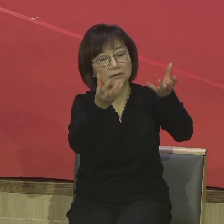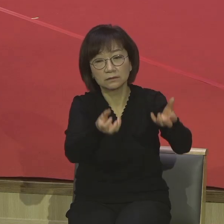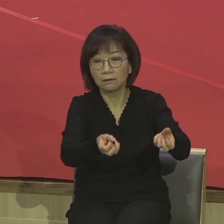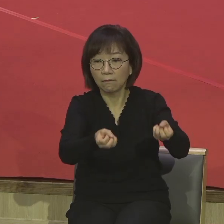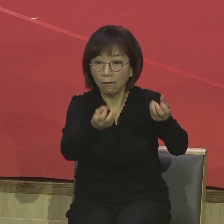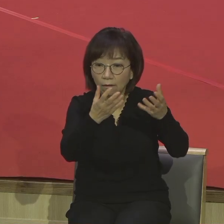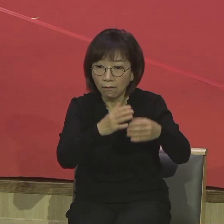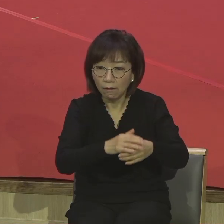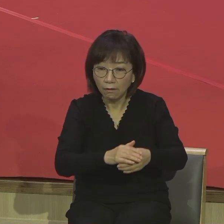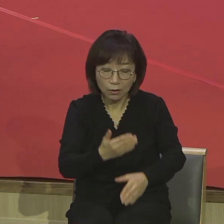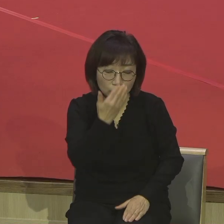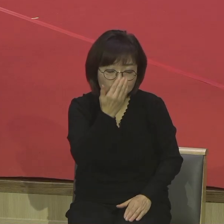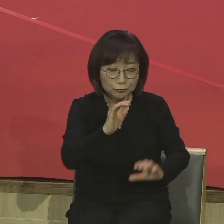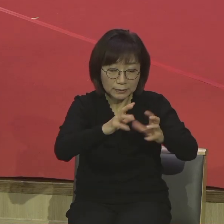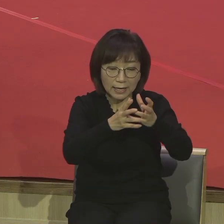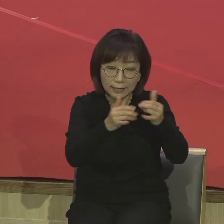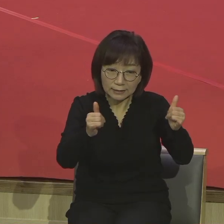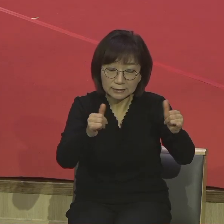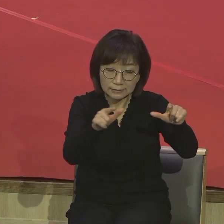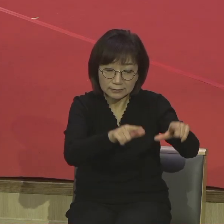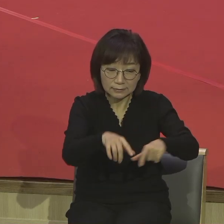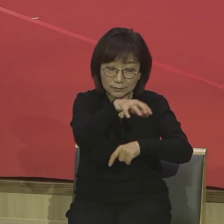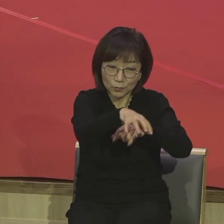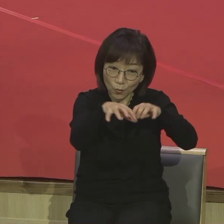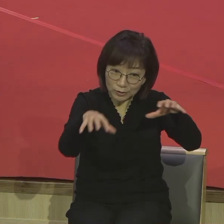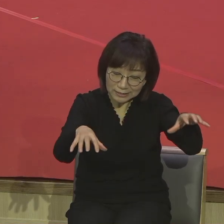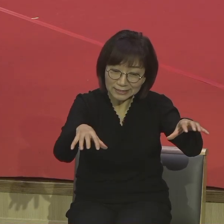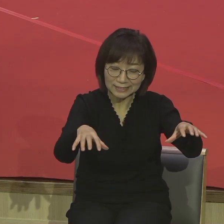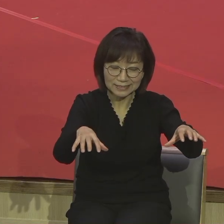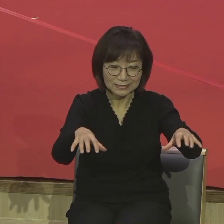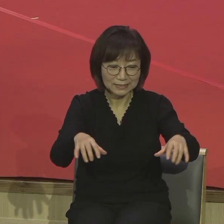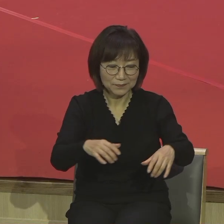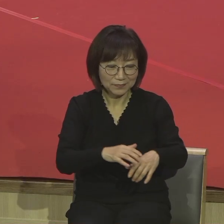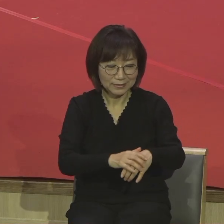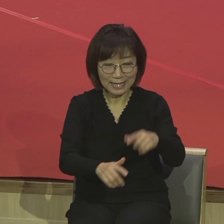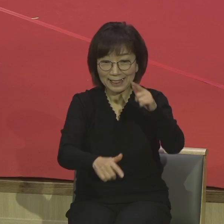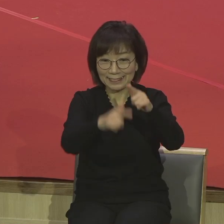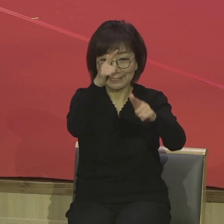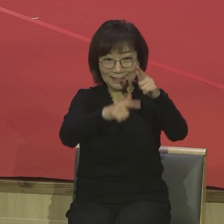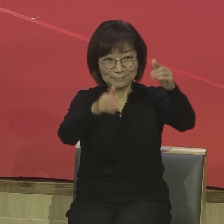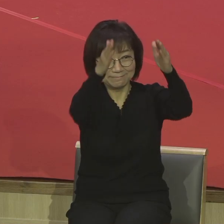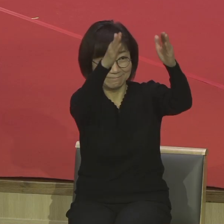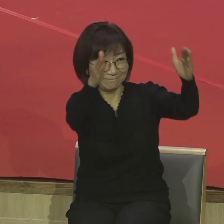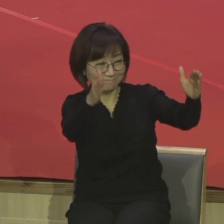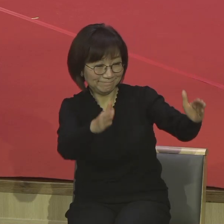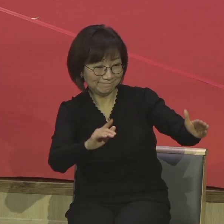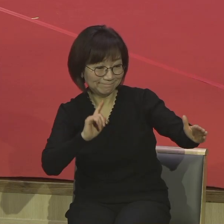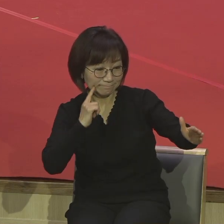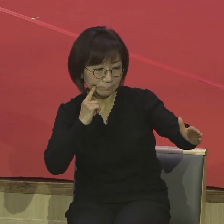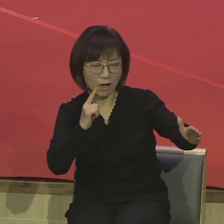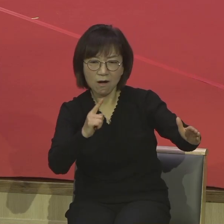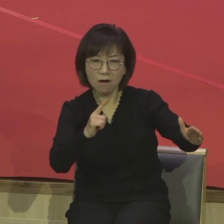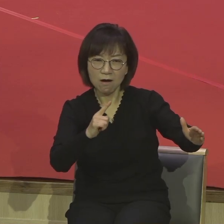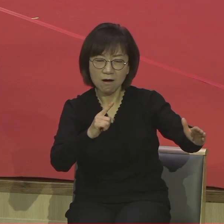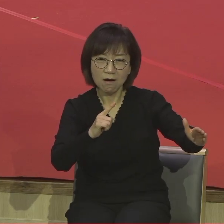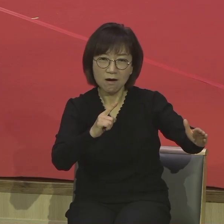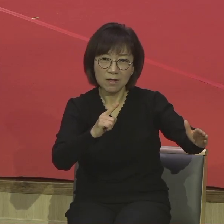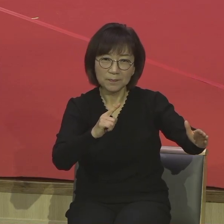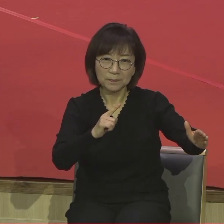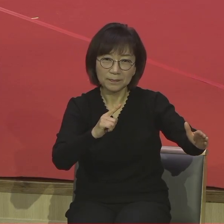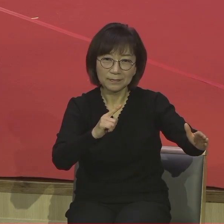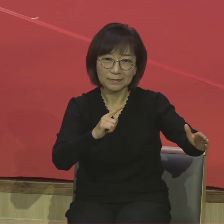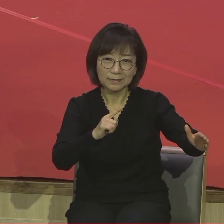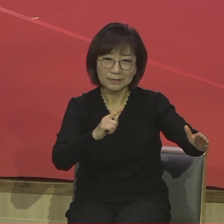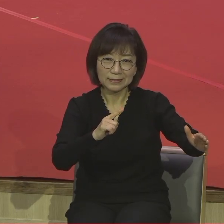유대인들이 많이 사는 도시에는 마치 크리스마스 추리처럼 그렇게 잘 한우카 기간 동안에